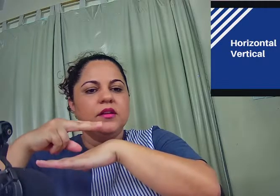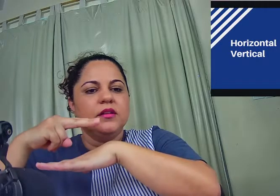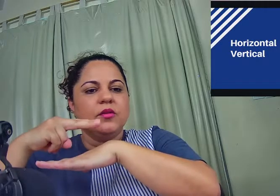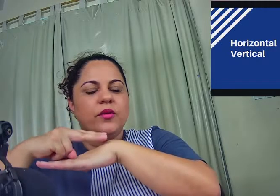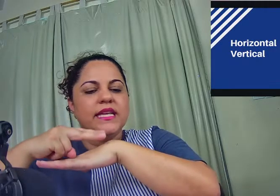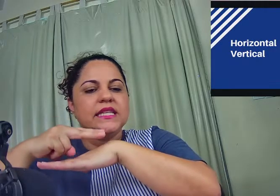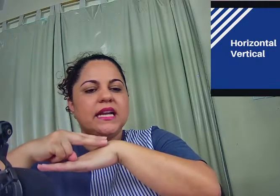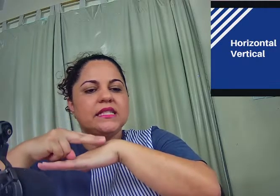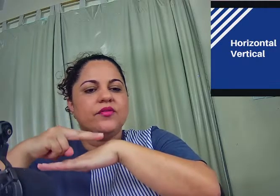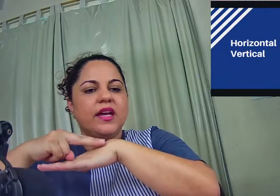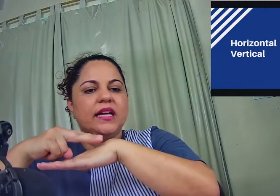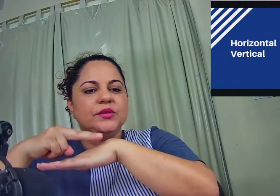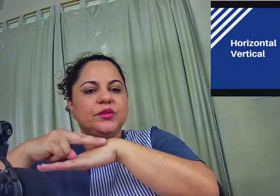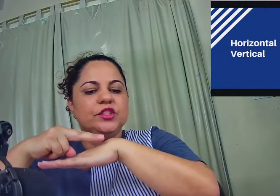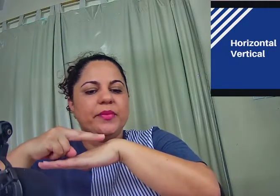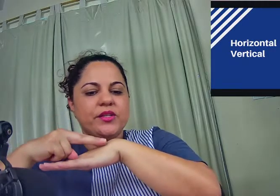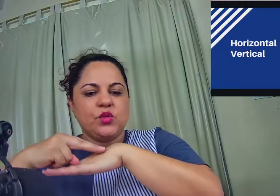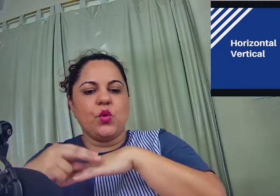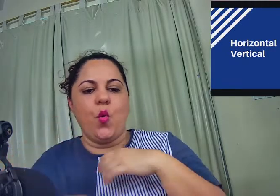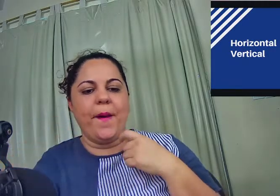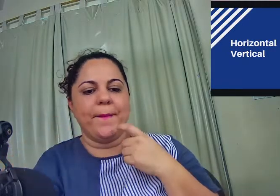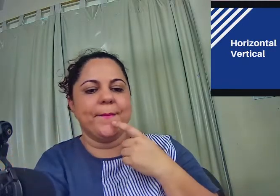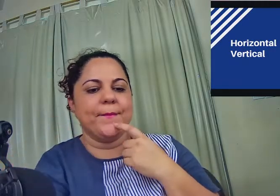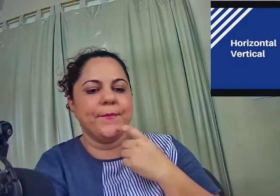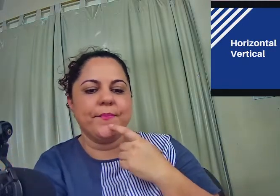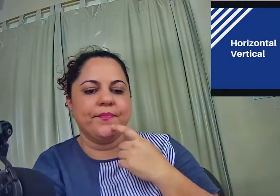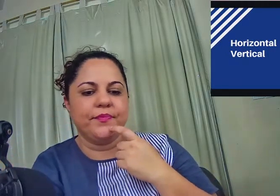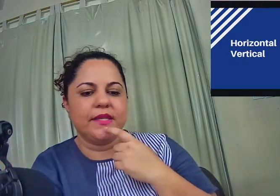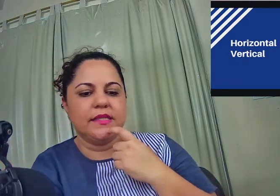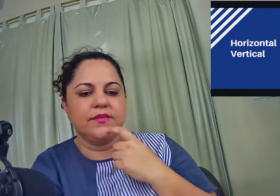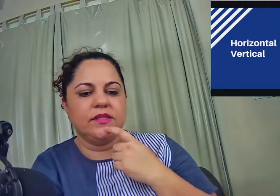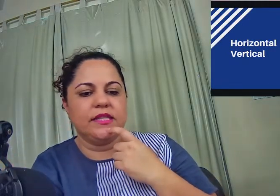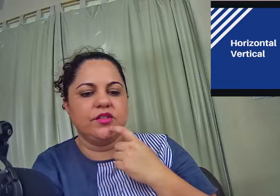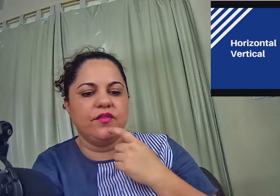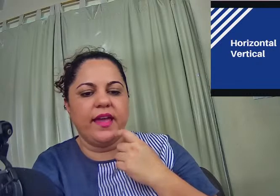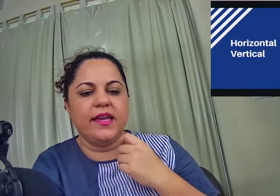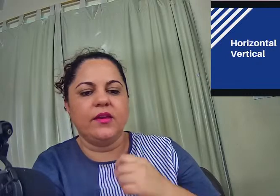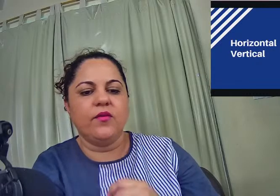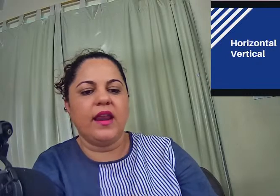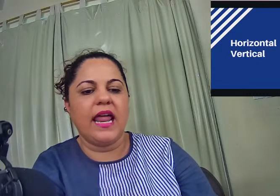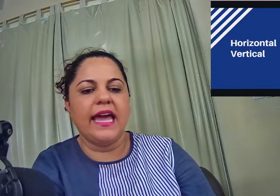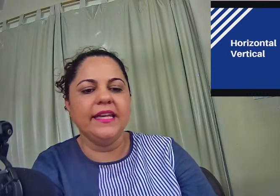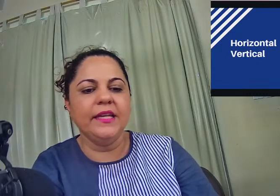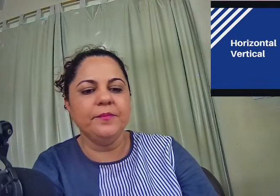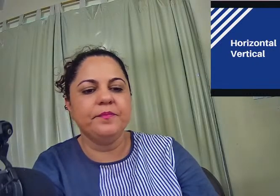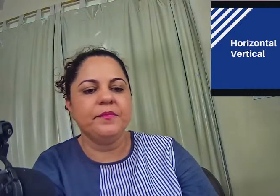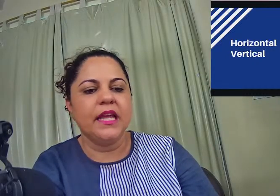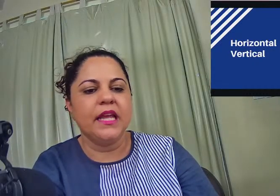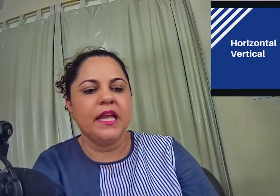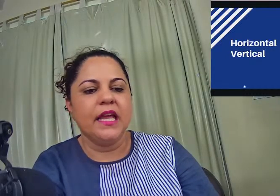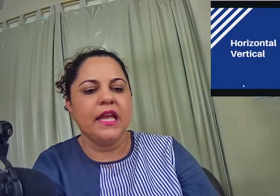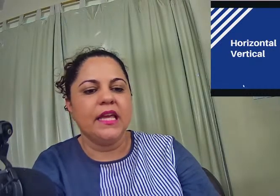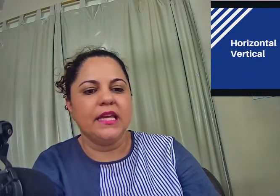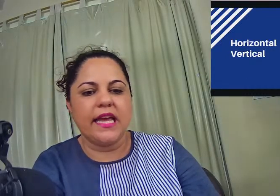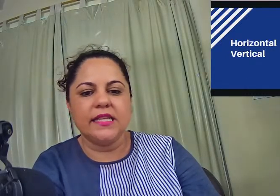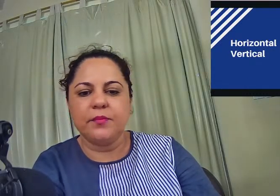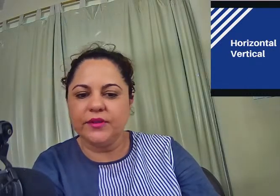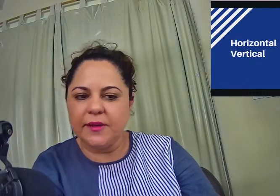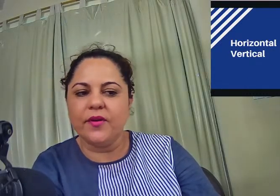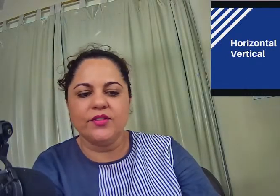com esse classificador de pessoa? Se você estiver aí online e quiser responder, pode